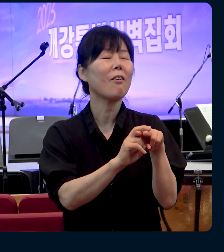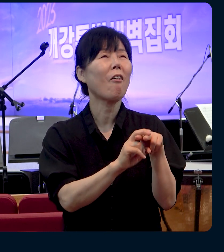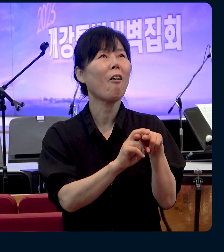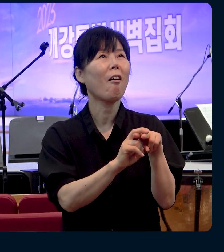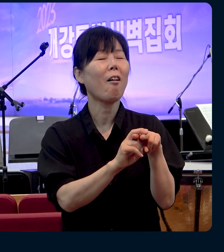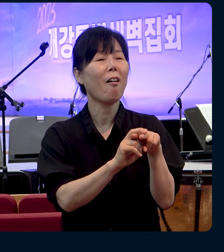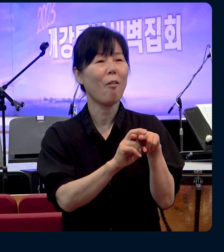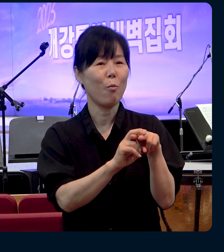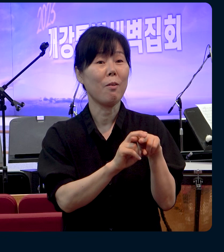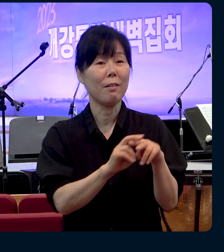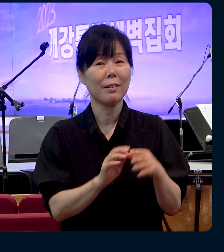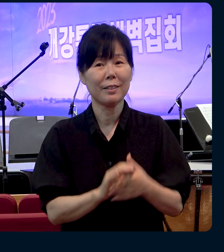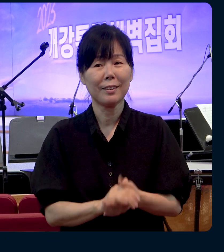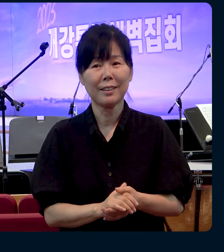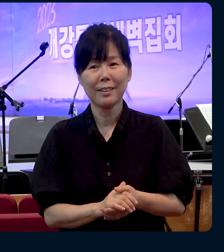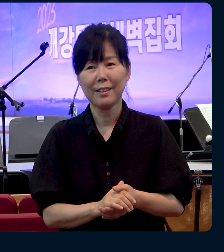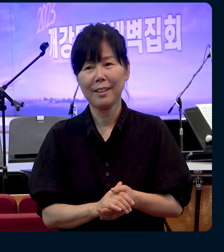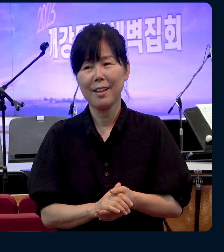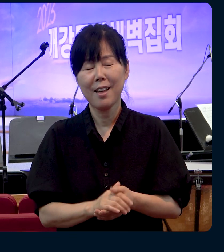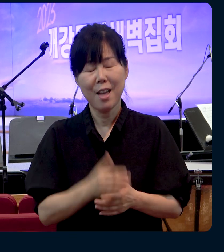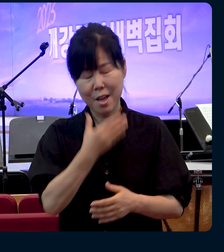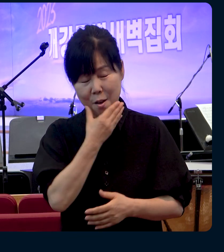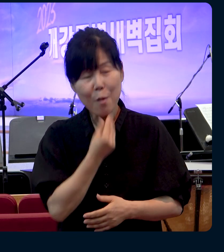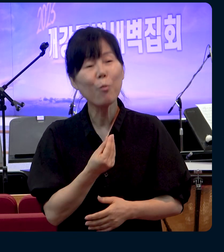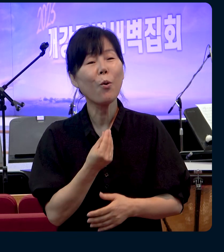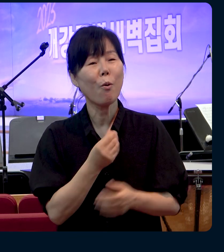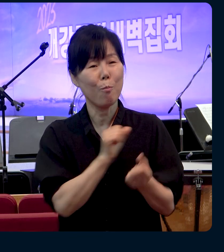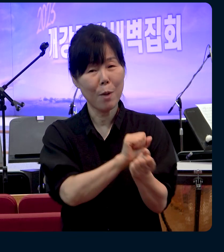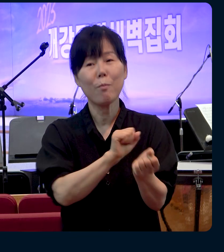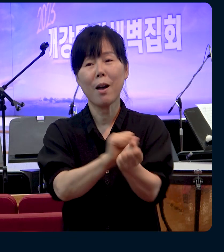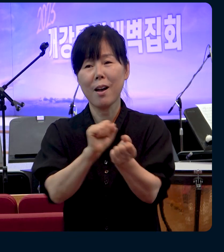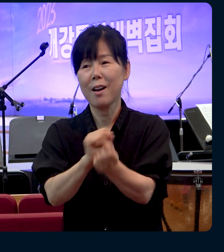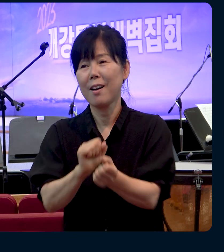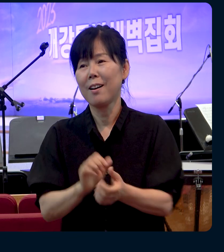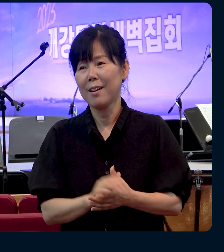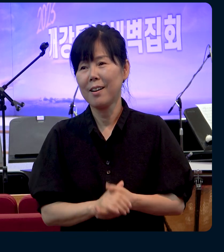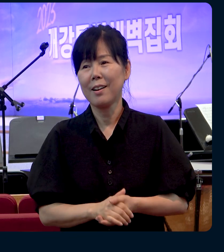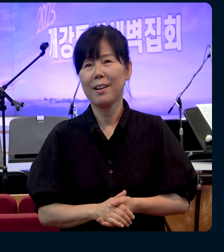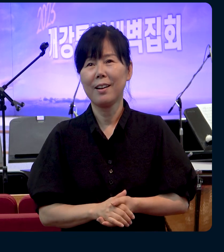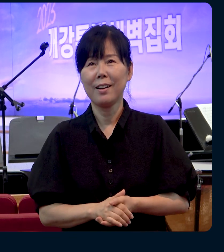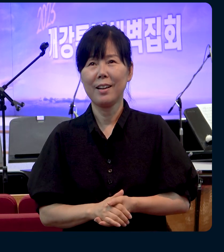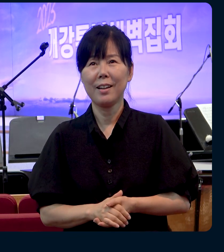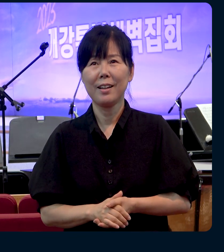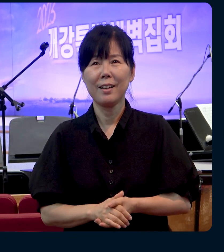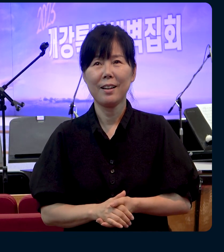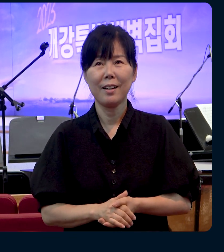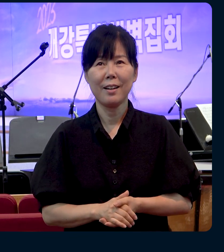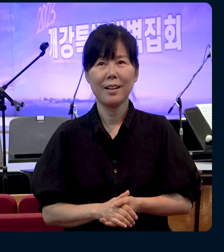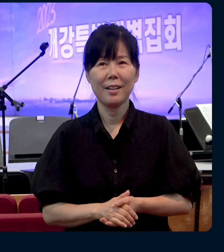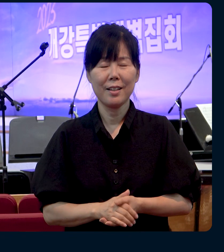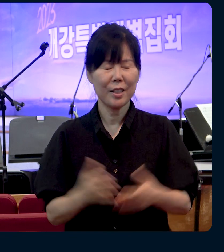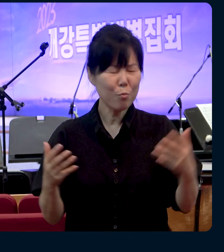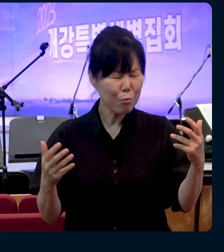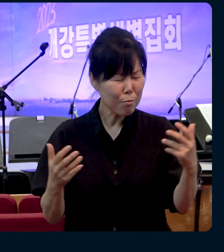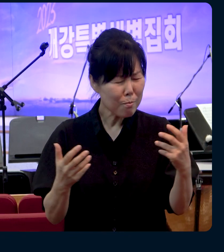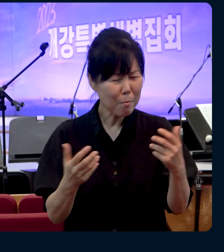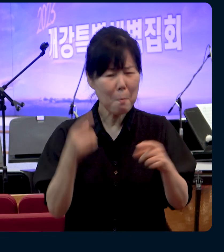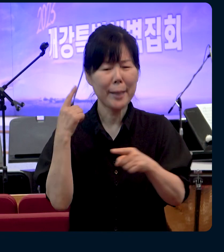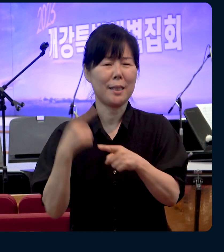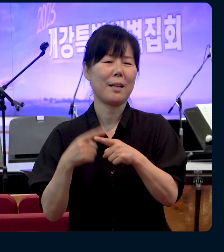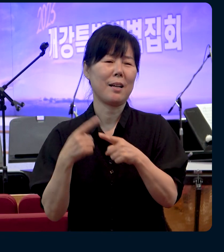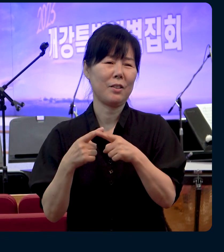거기서 막 진짜 피톤 뭐 이런 게 나온다고 막 하면서 행복해 하잖아요. 얼마나 좋습니까?